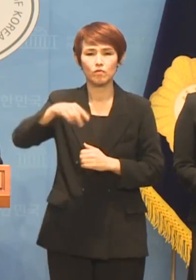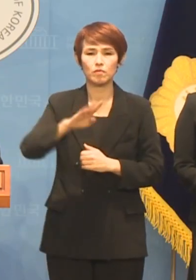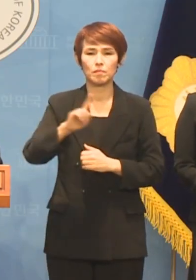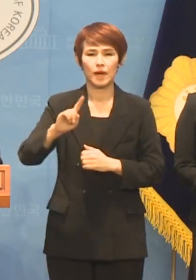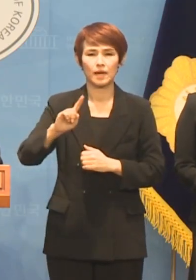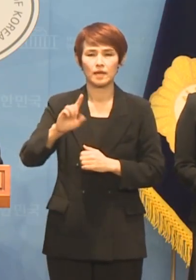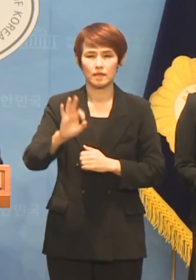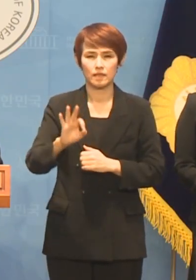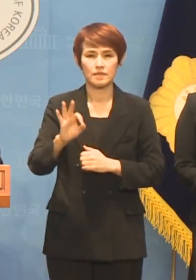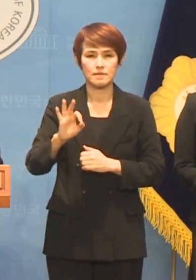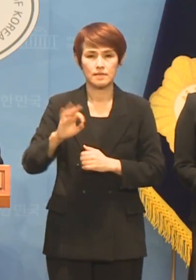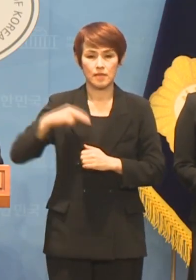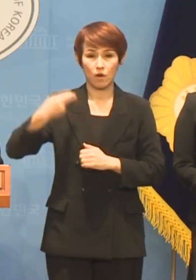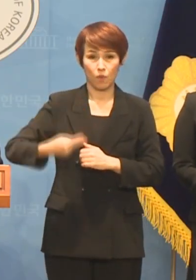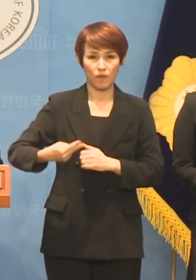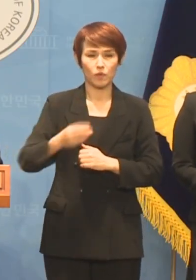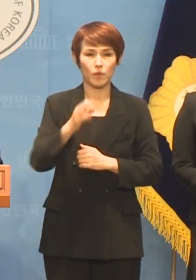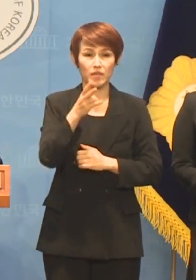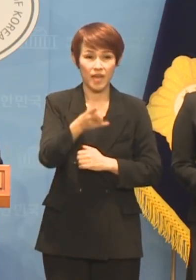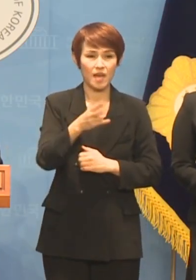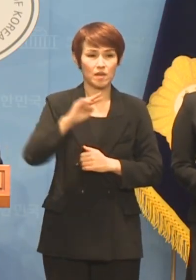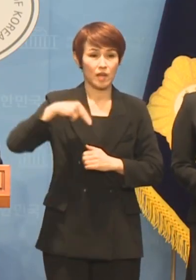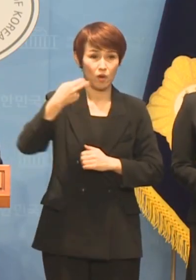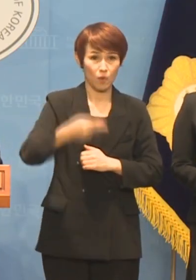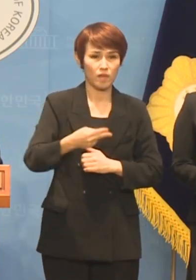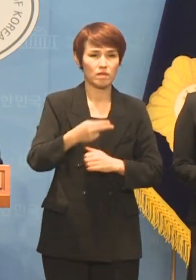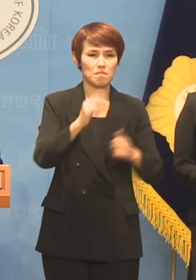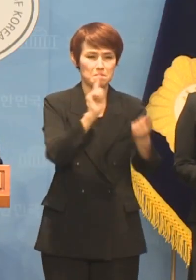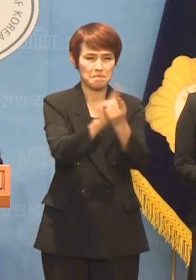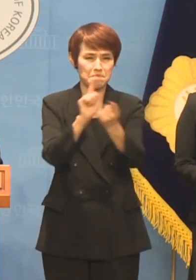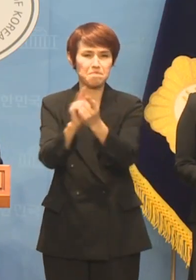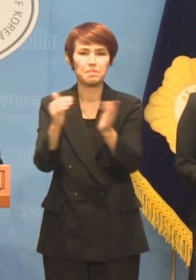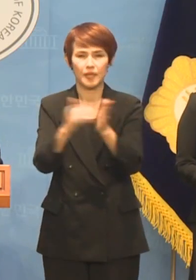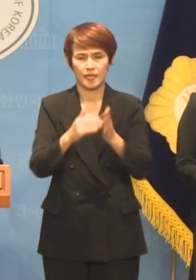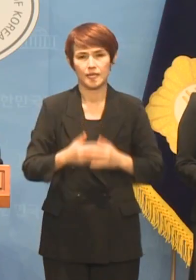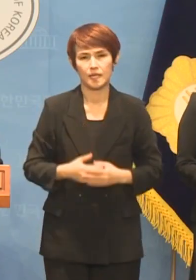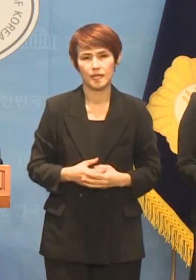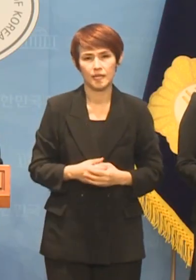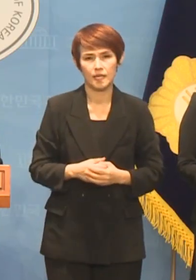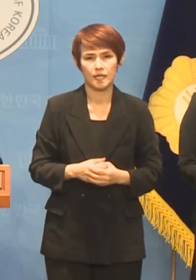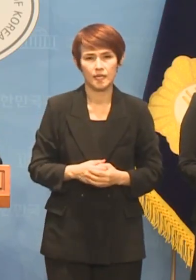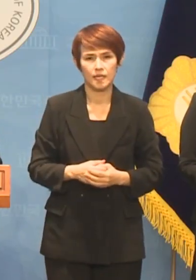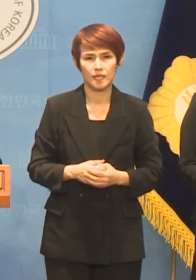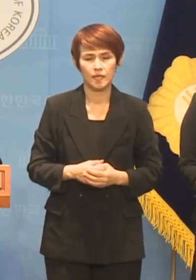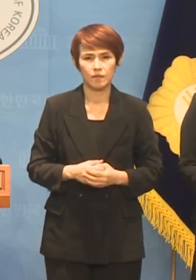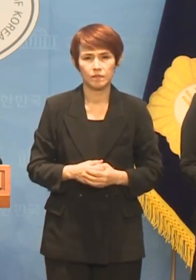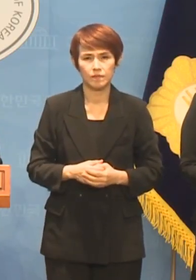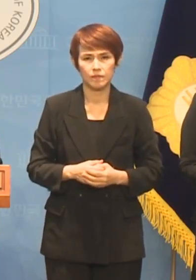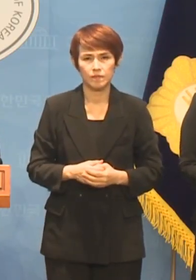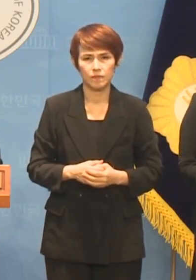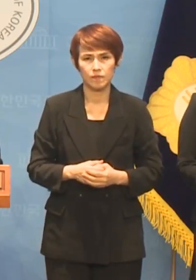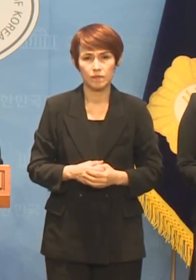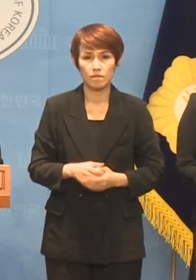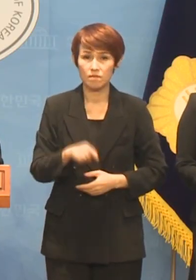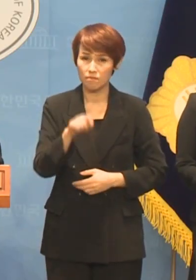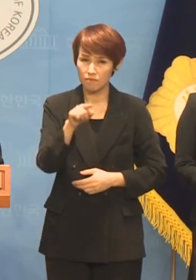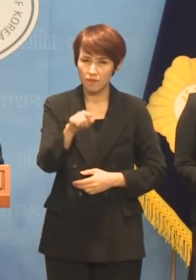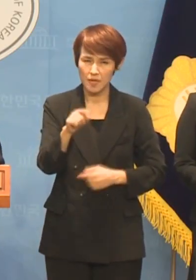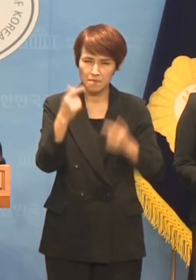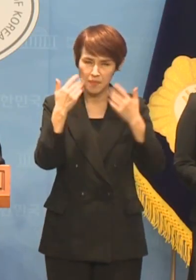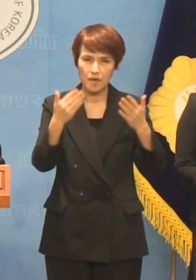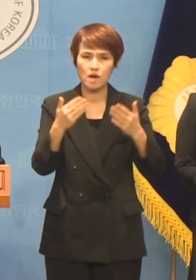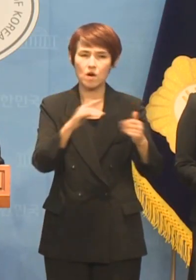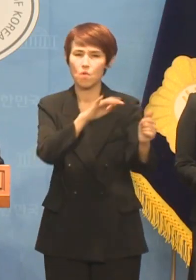전 방첩사령관을 여러 차례 접견한 것으로 보도되었습니다. 이 또한 명백한